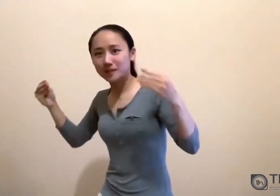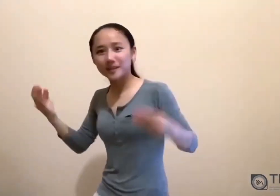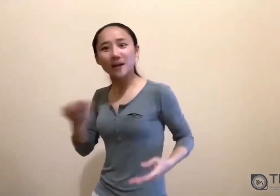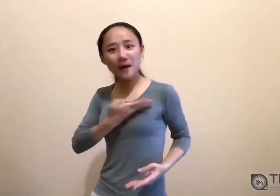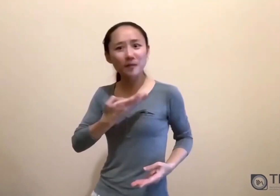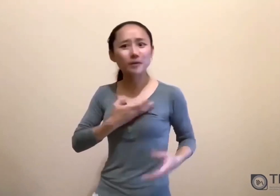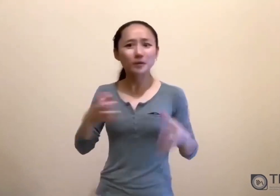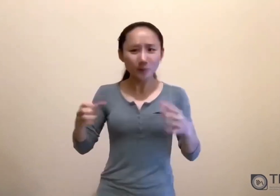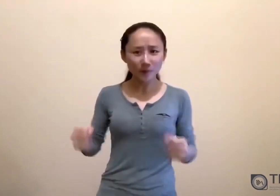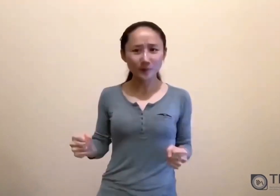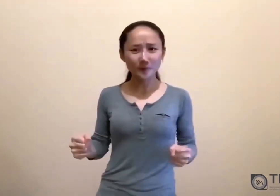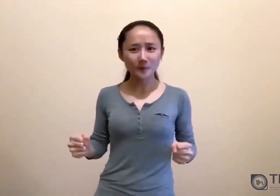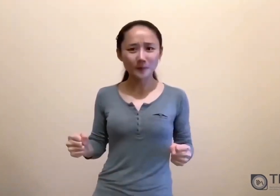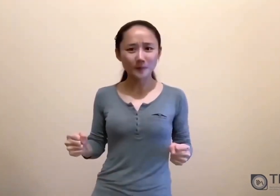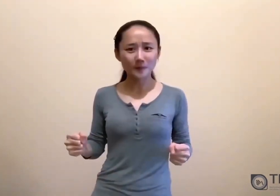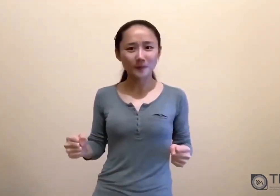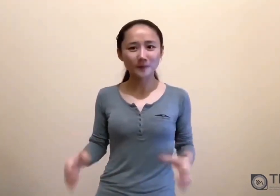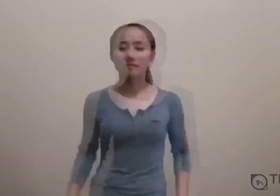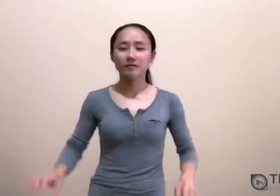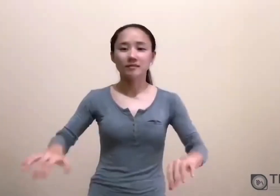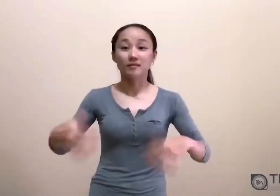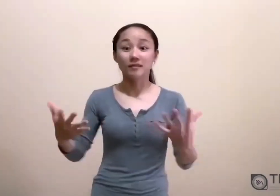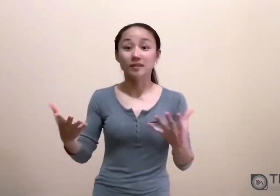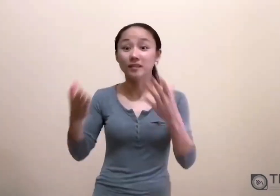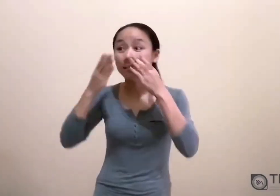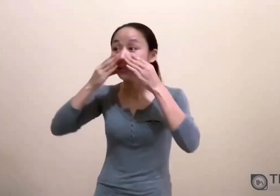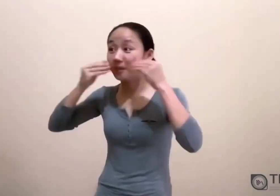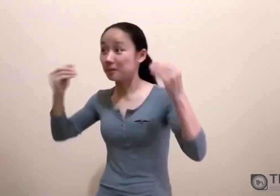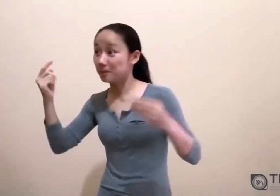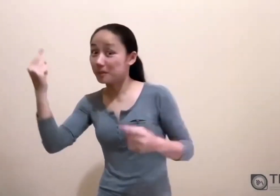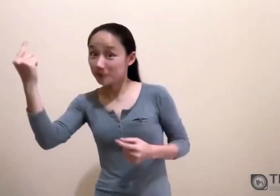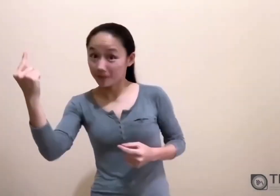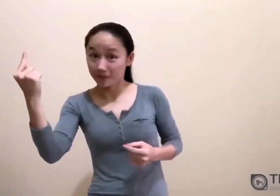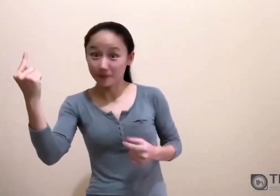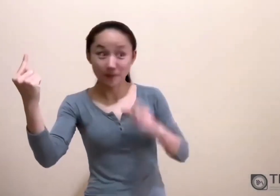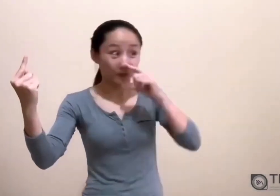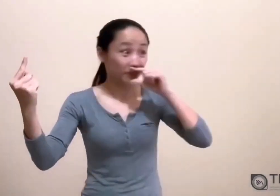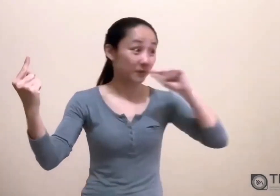nossa, será que a cegonha aceita ser a minha amiga?